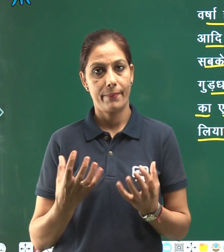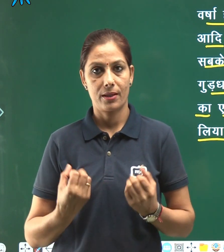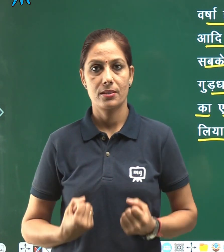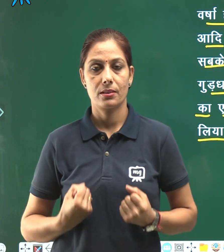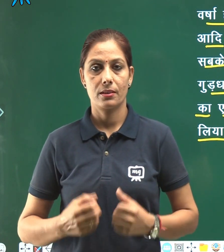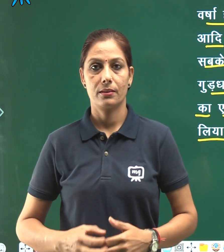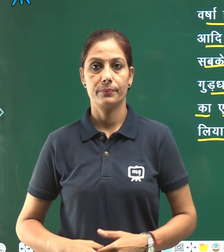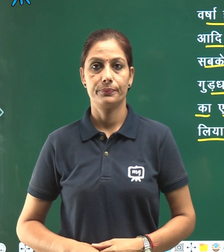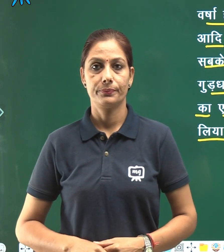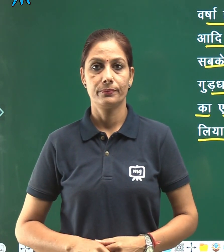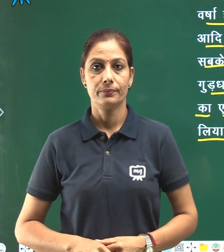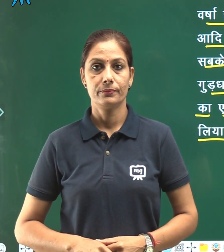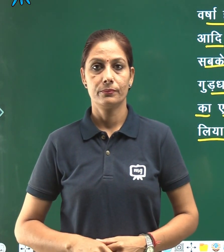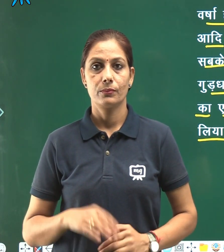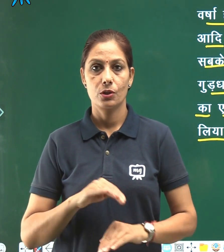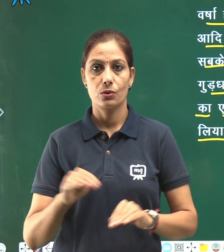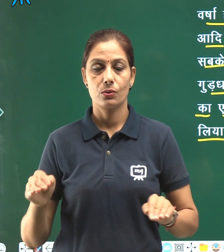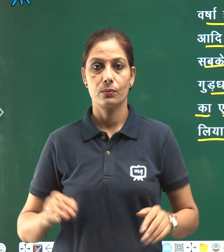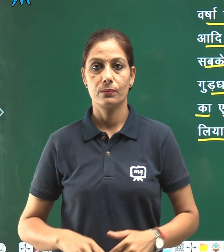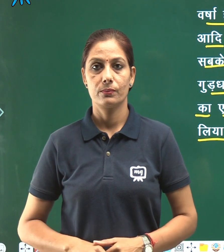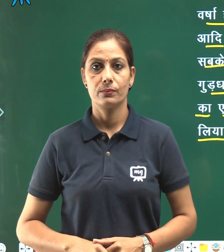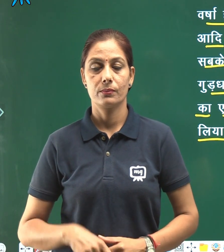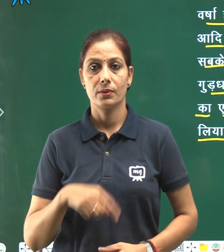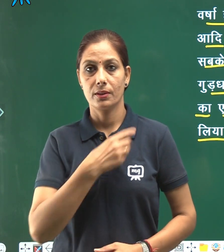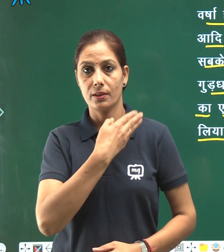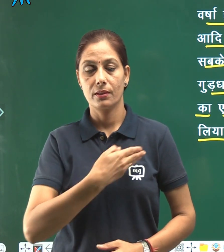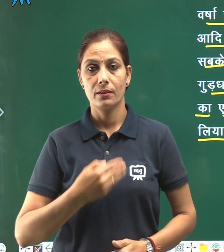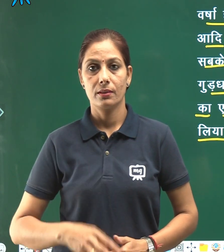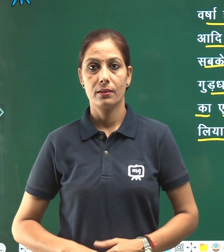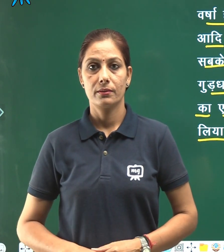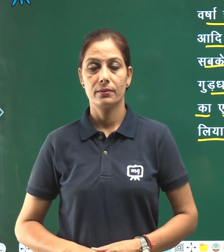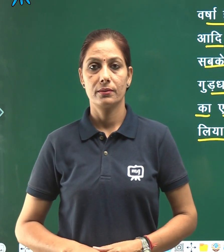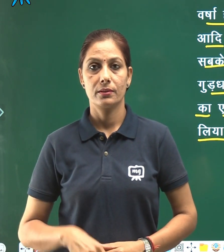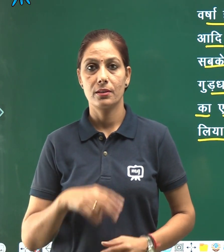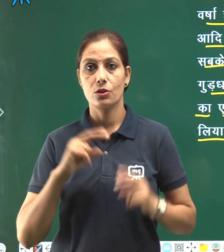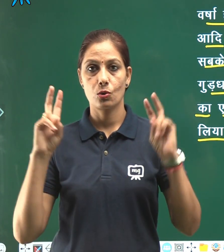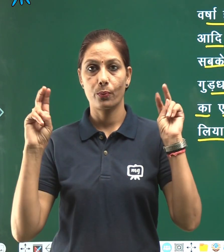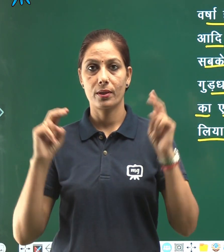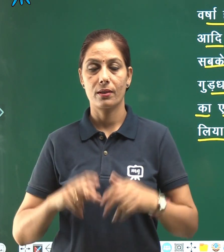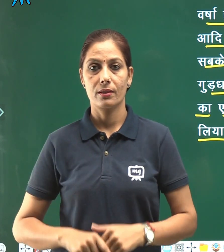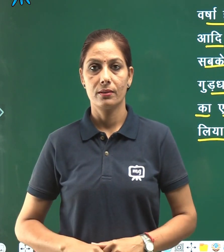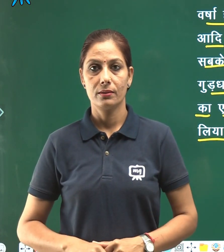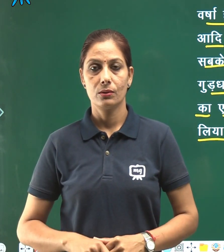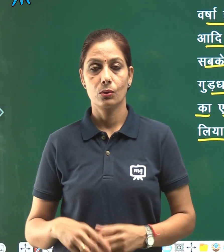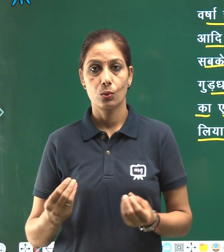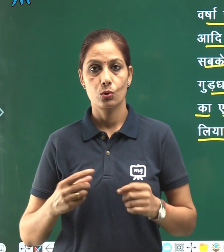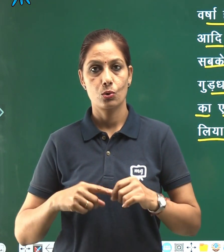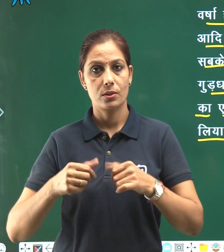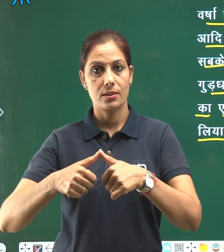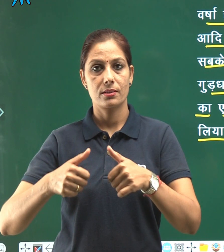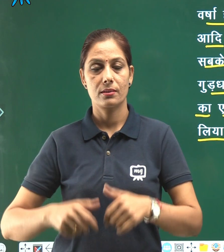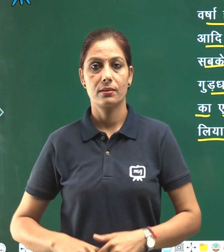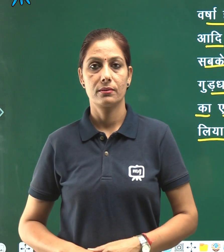है। बच्चों, ये थे इस अध्याय के कुछ